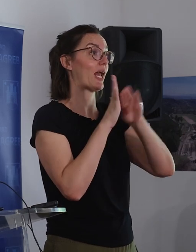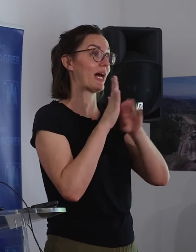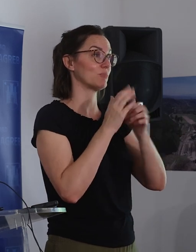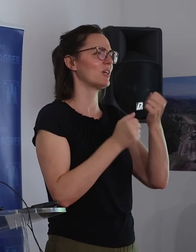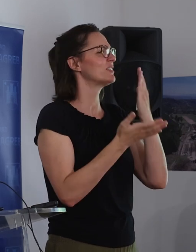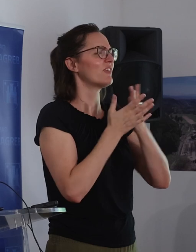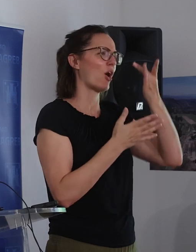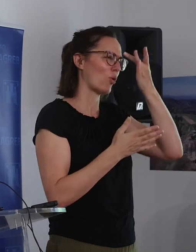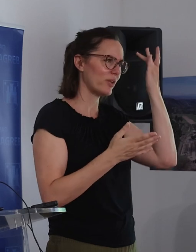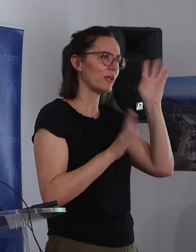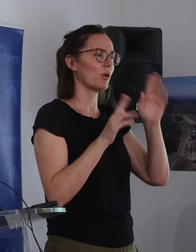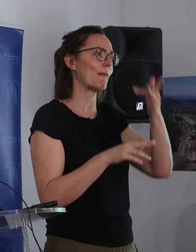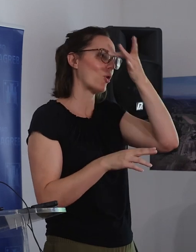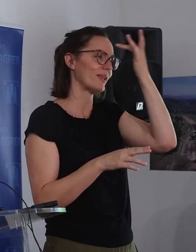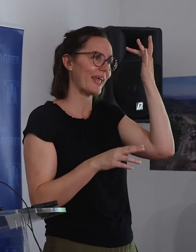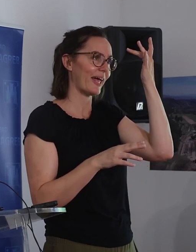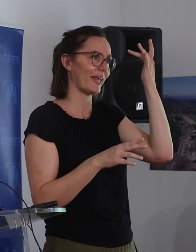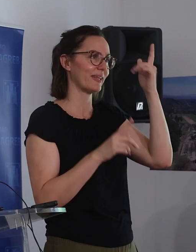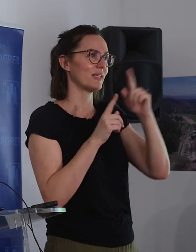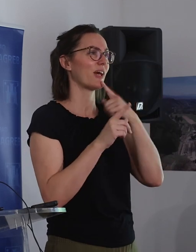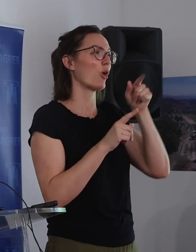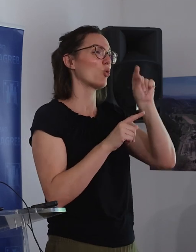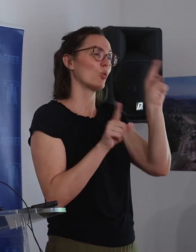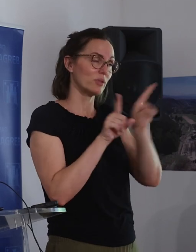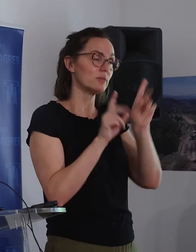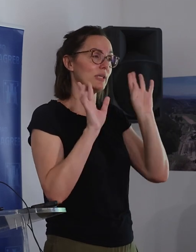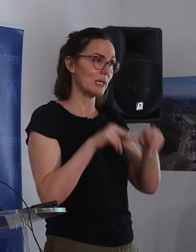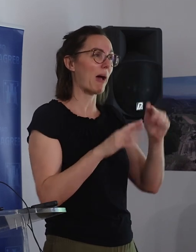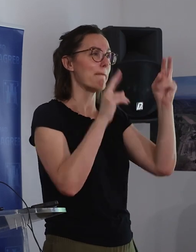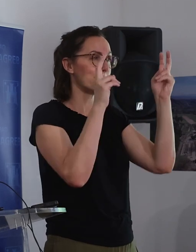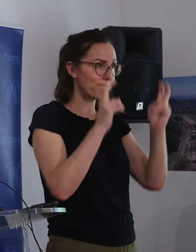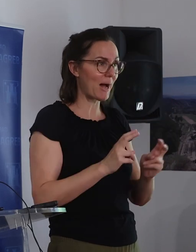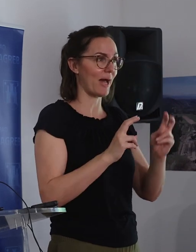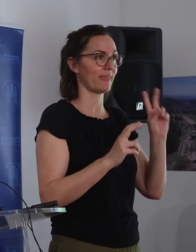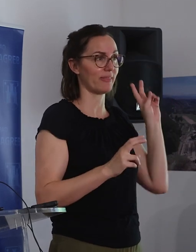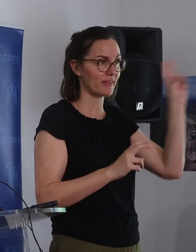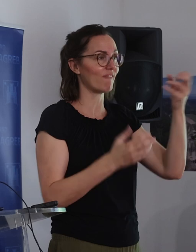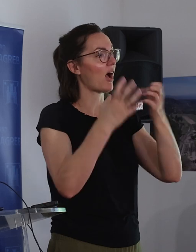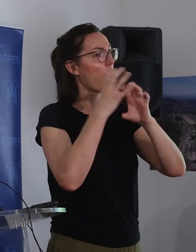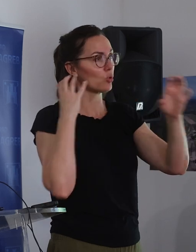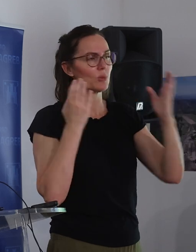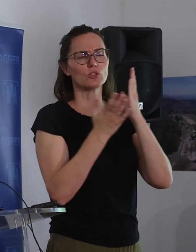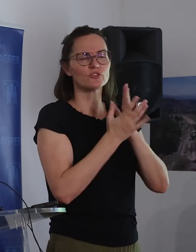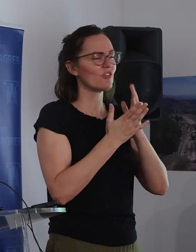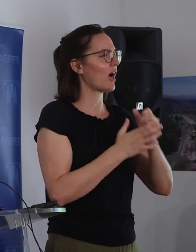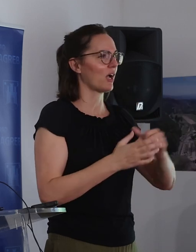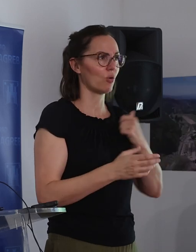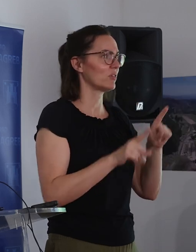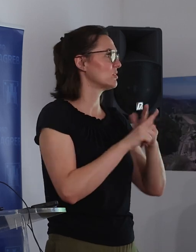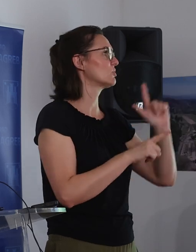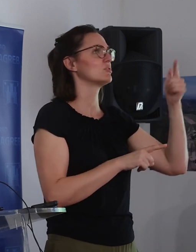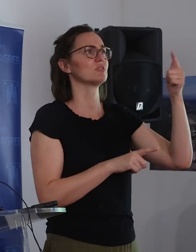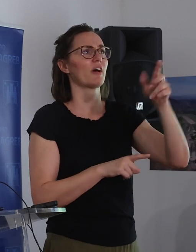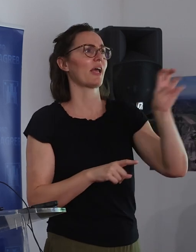svako ljeto je ljetni vozni red, tako da se tu prorijede polasci autobusa i trama, i tako je svake godine i tako je u svakom gradu, koliko znam,